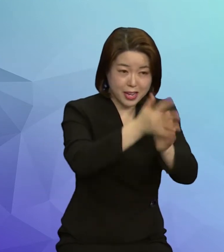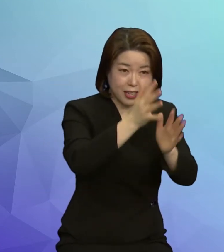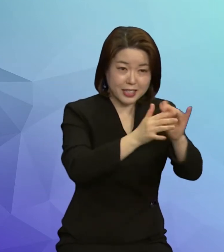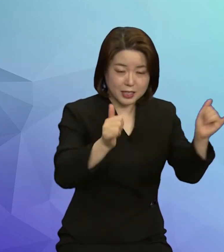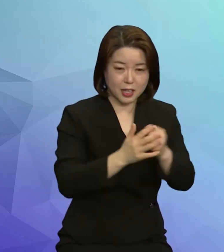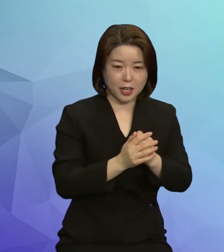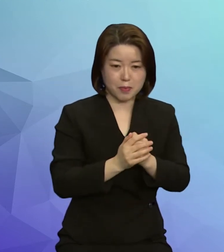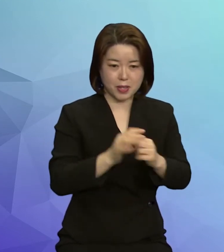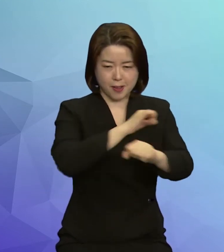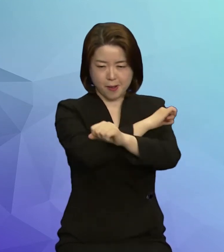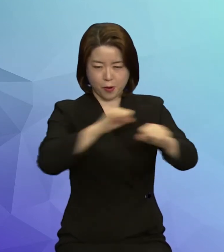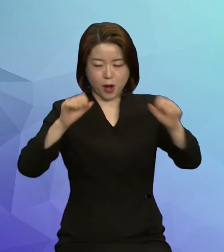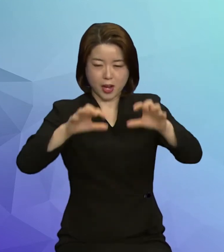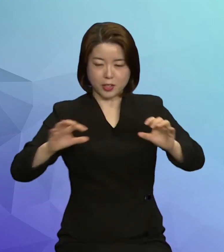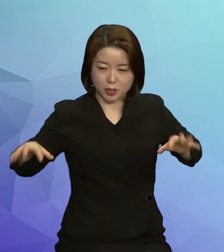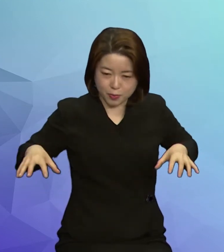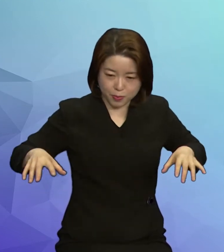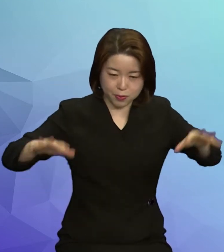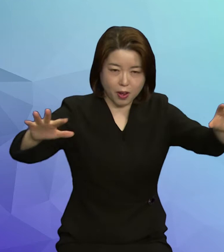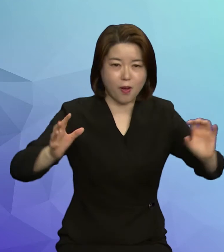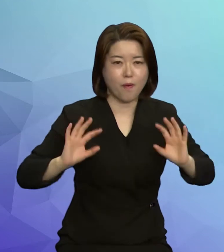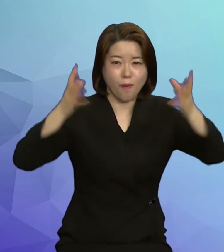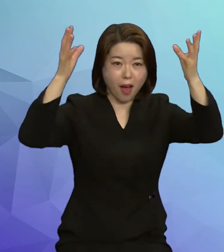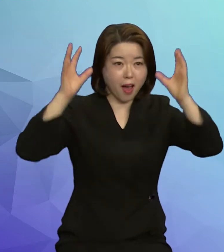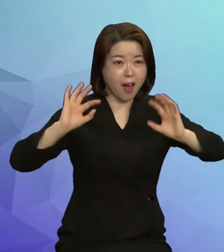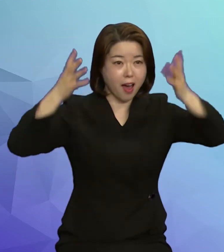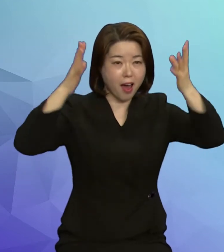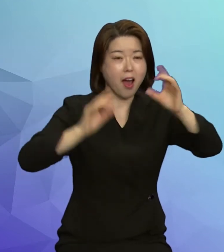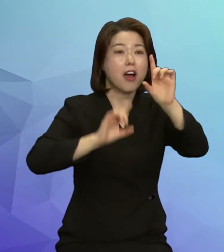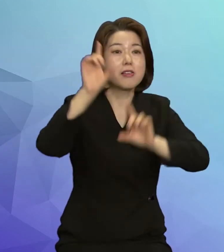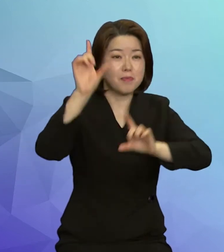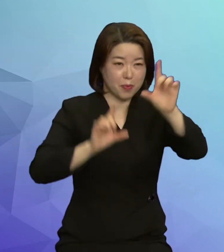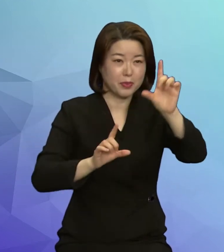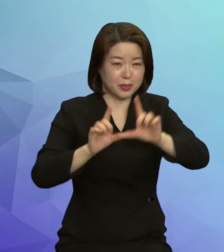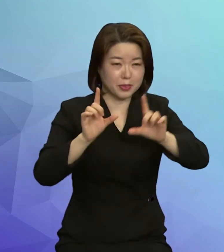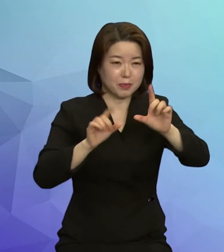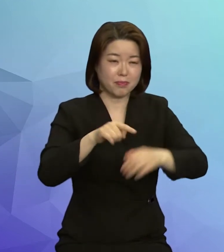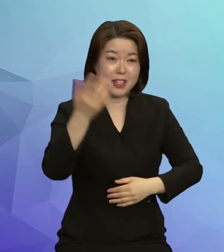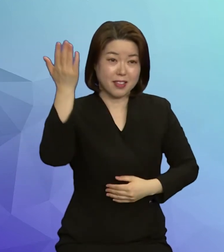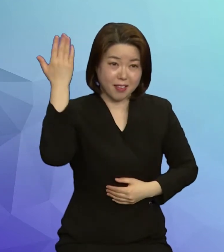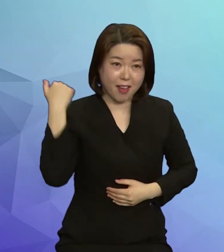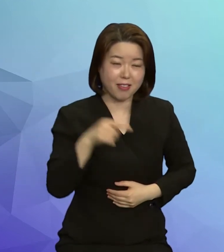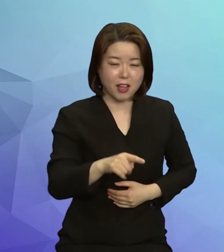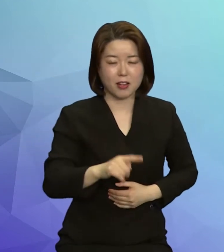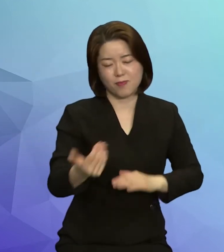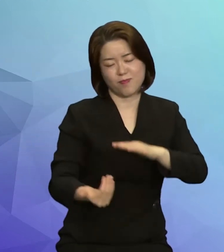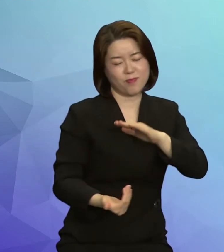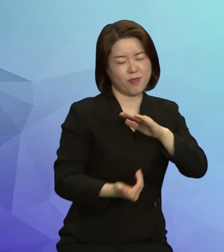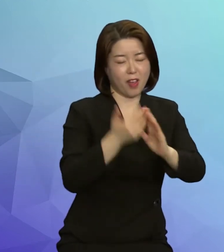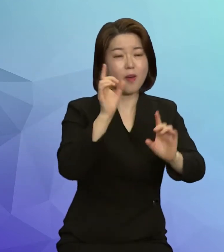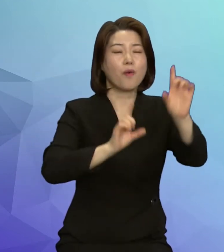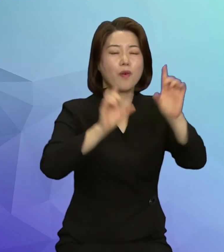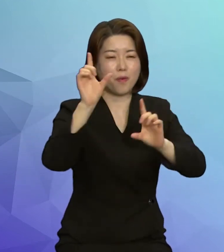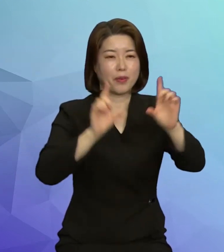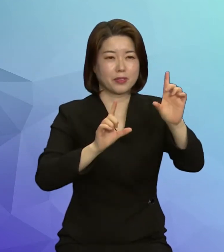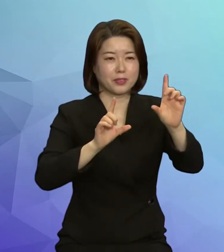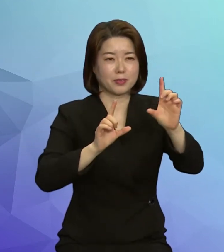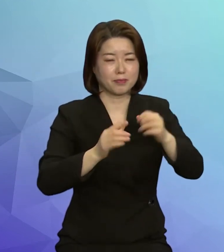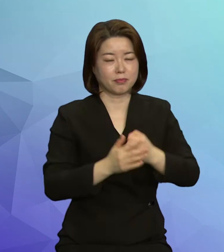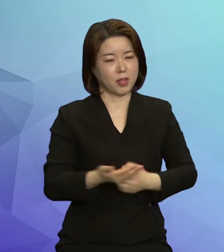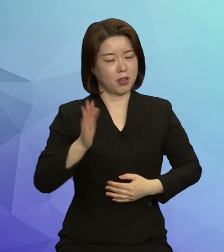시민들이 다 광장에 나와서 환호성을 지르는 그 장면이 그때 당시로서는 최고의